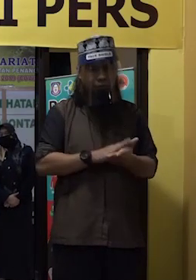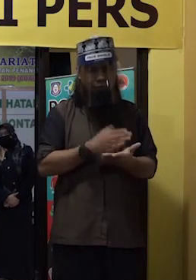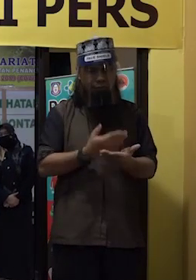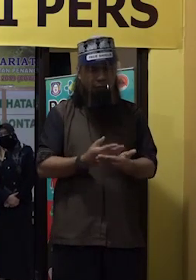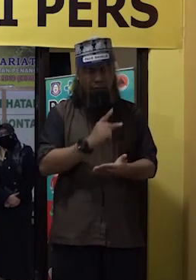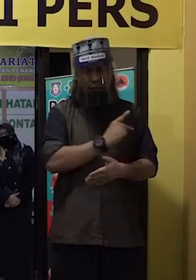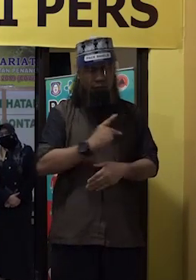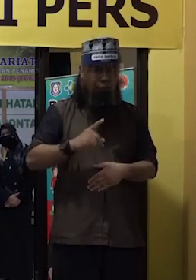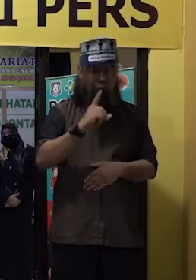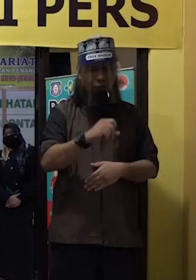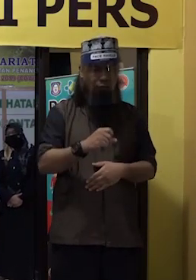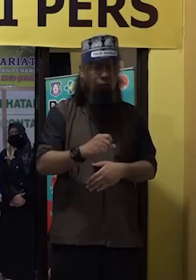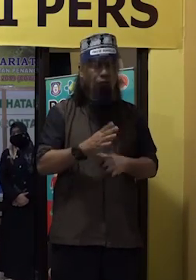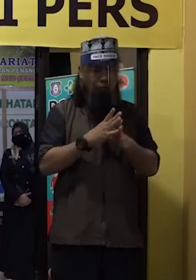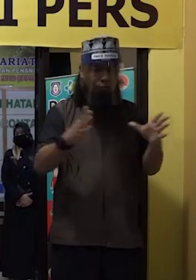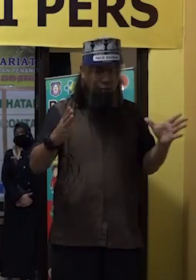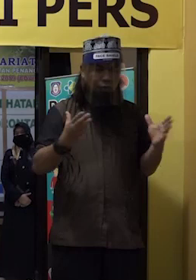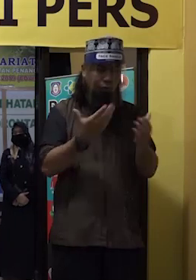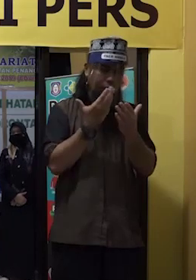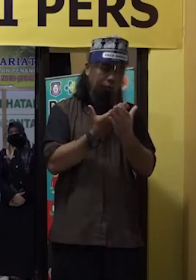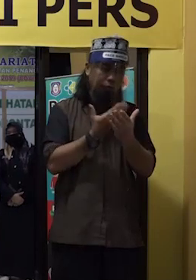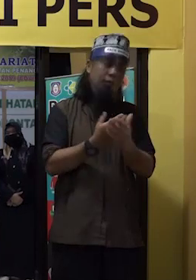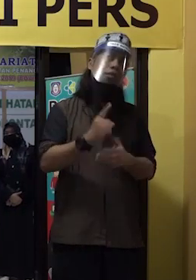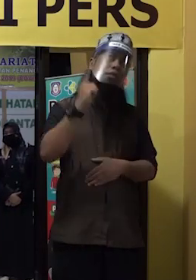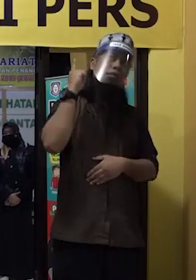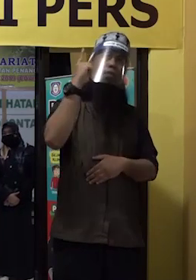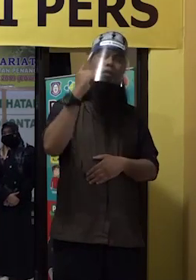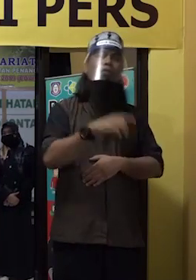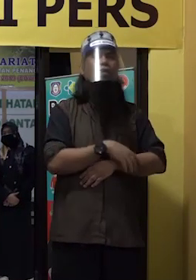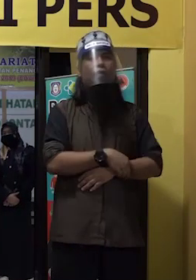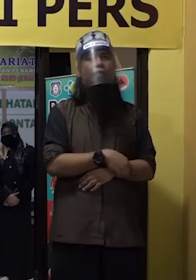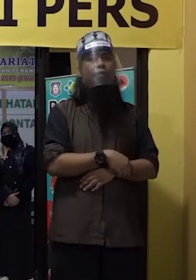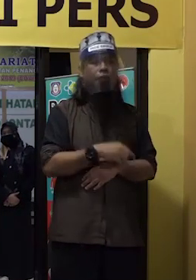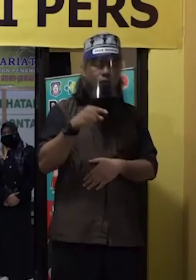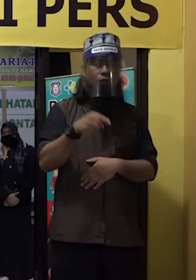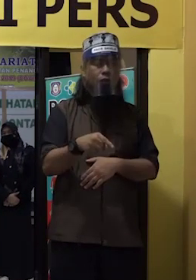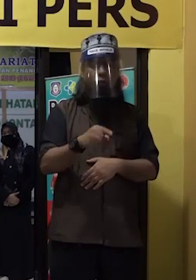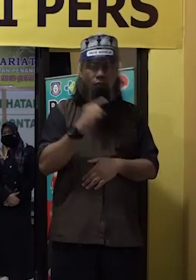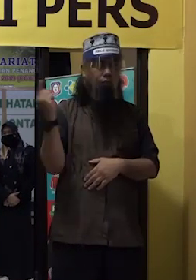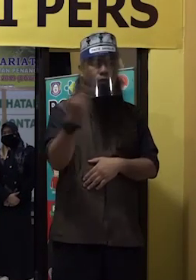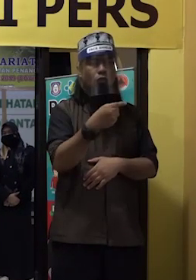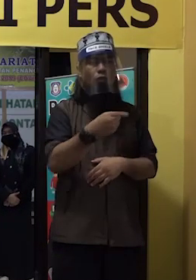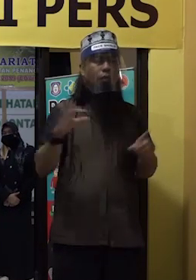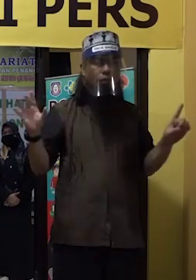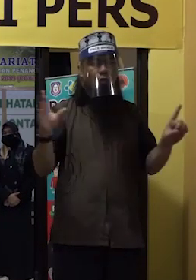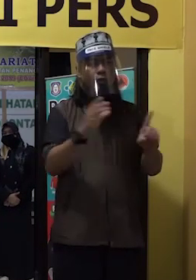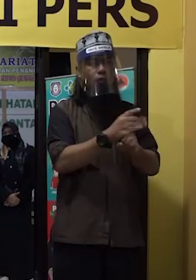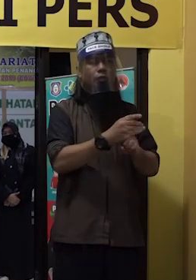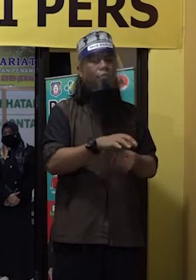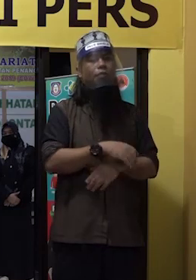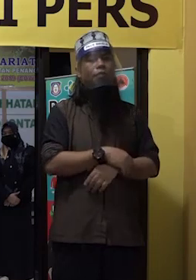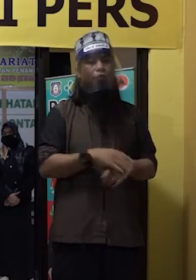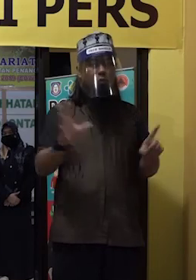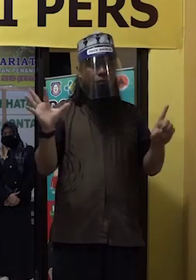bosan-bosannya, ya, kita menerapkan protokol kesehatan, cuci tangan menggunakan air yang mengalir dan